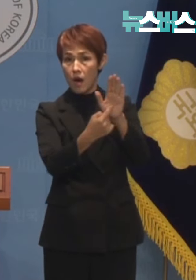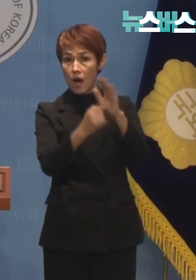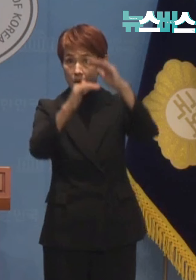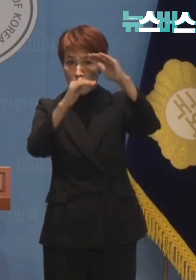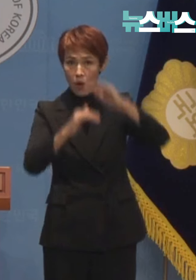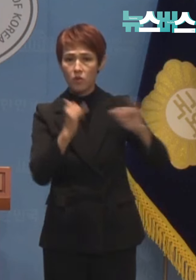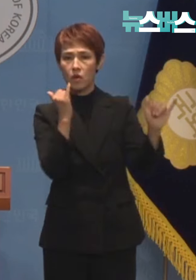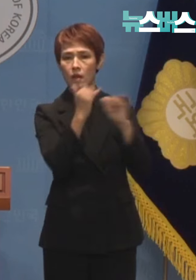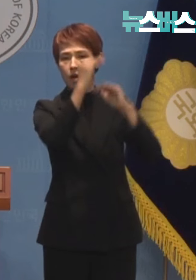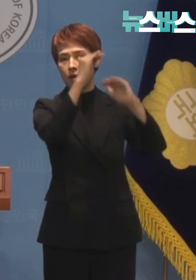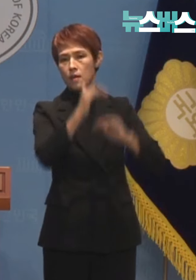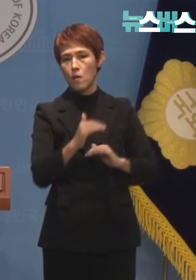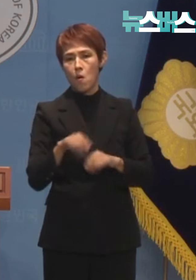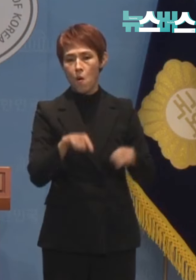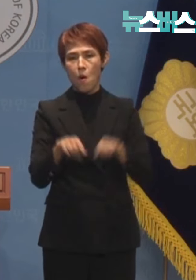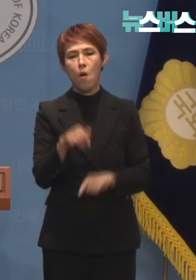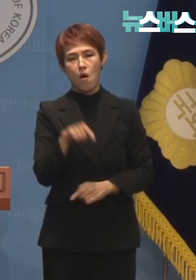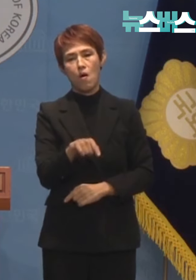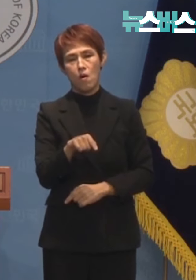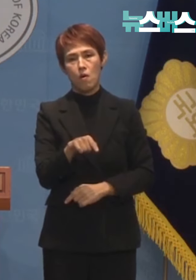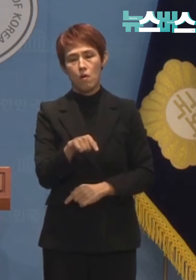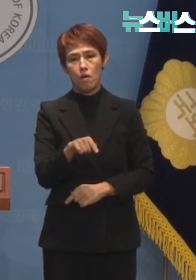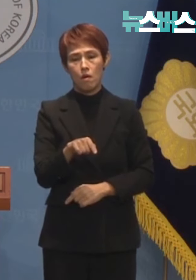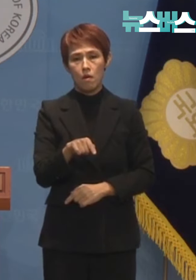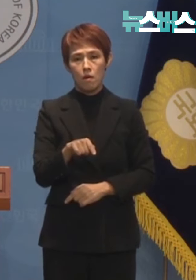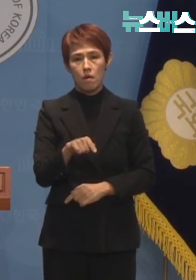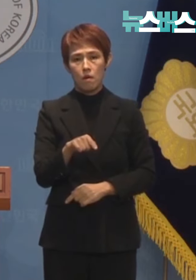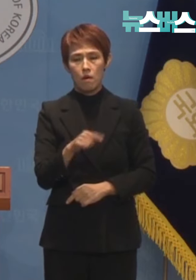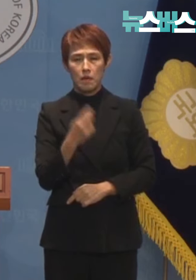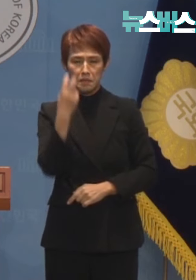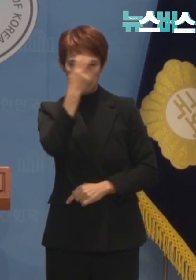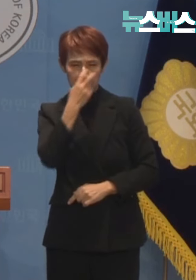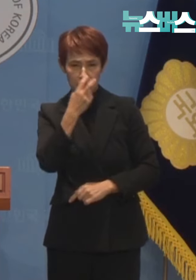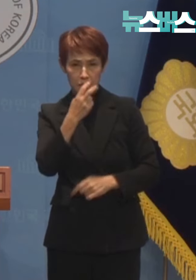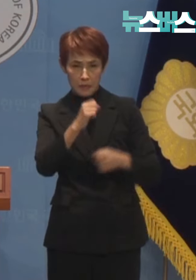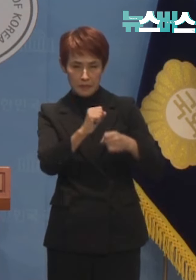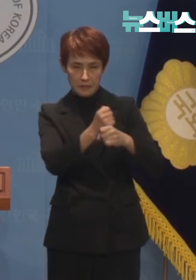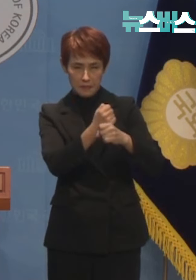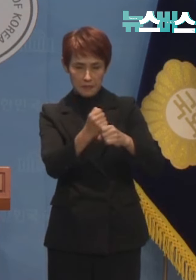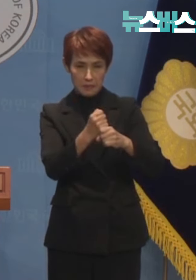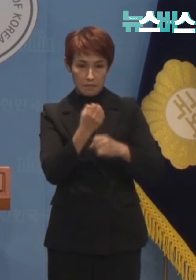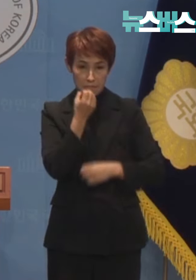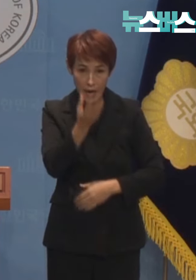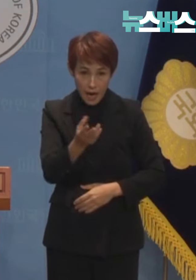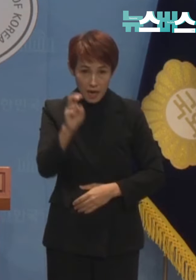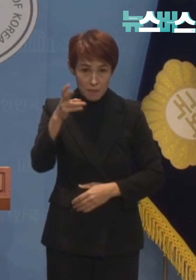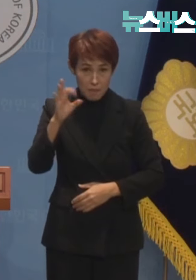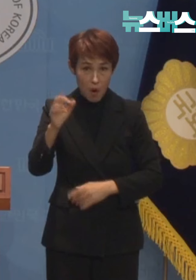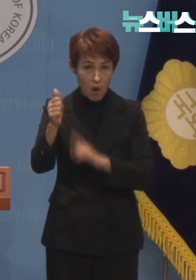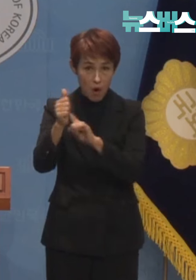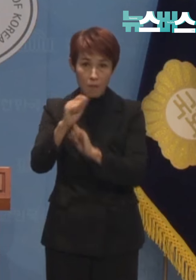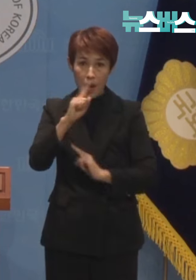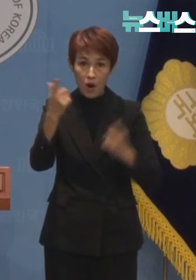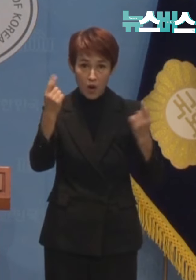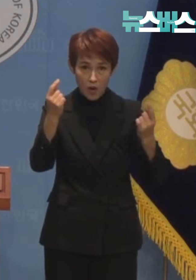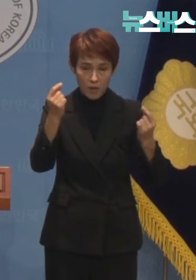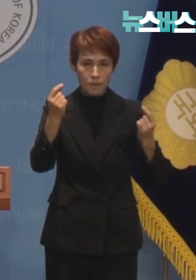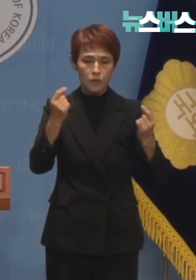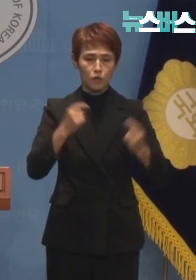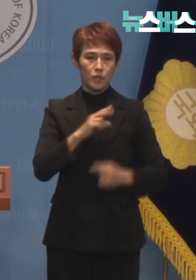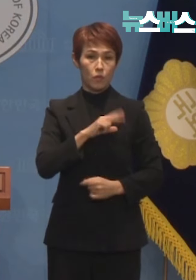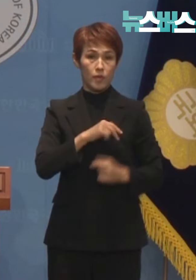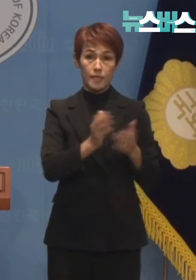것으로 해석되는 대목입니다. 여론조사 조작 의혹을 실토한 명태균의 증언을 토대로 저희